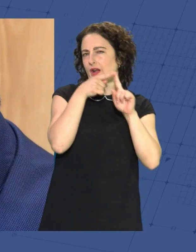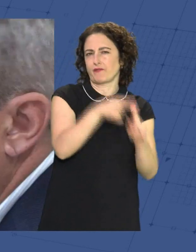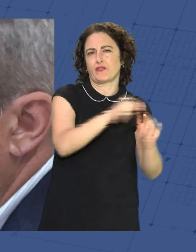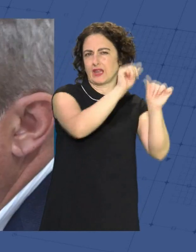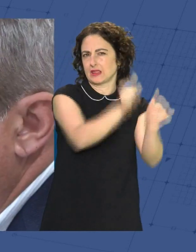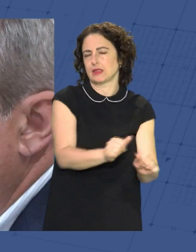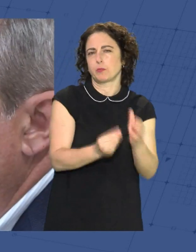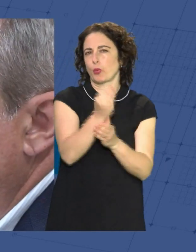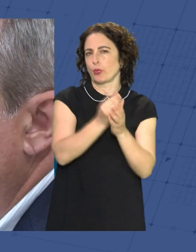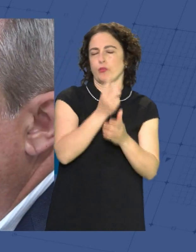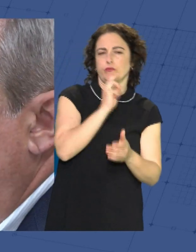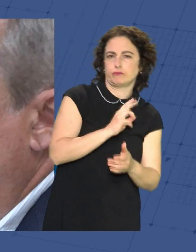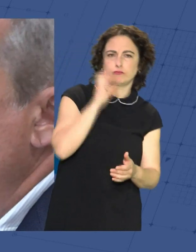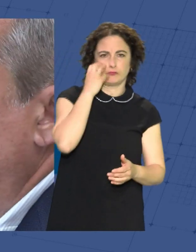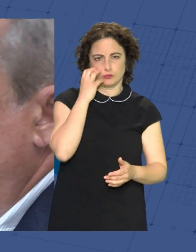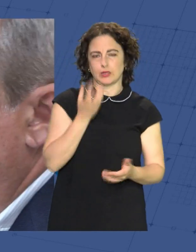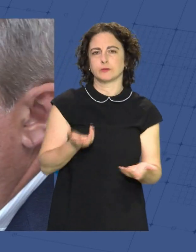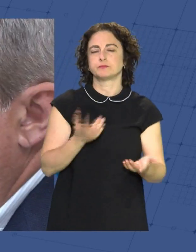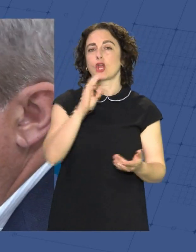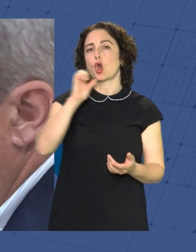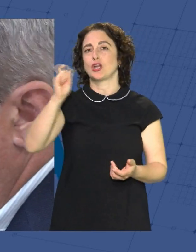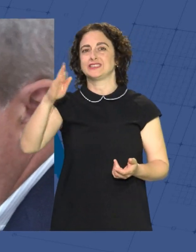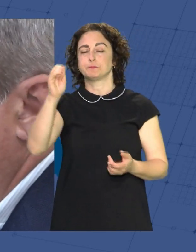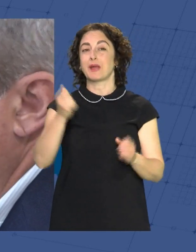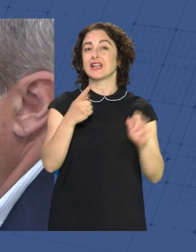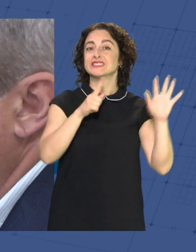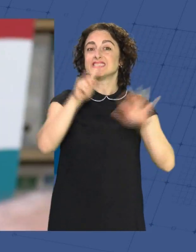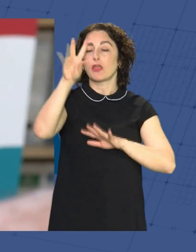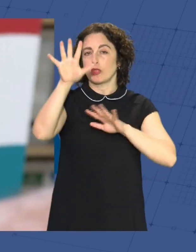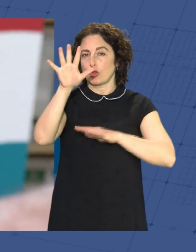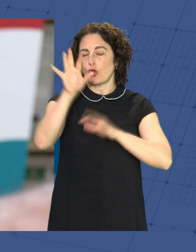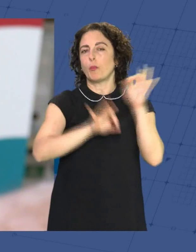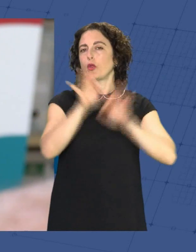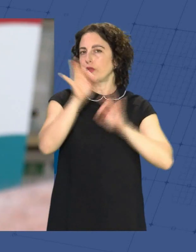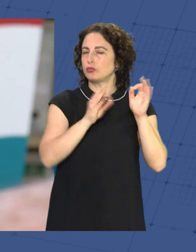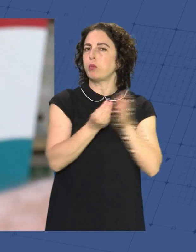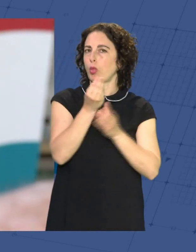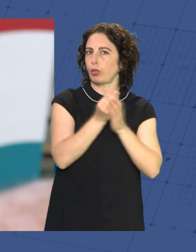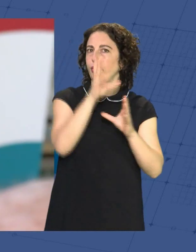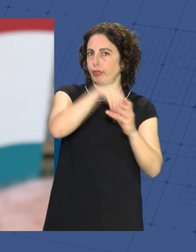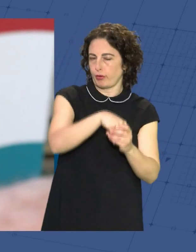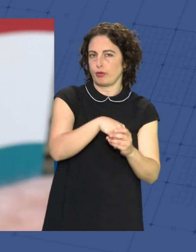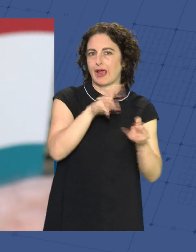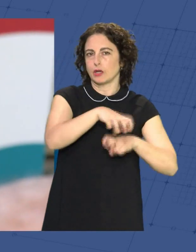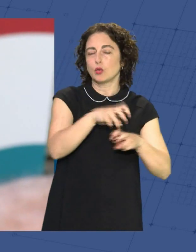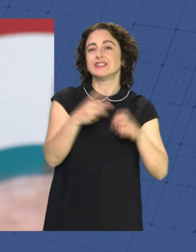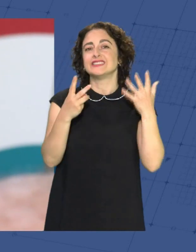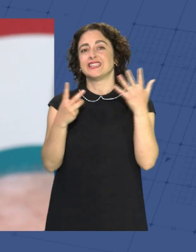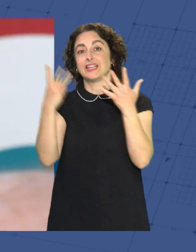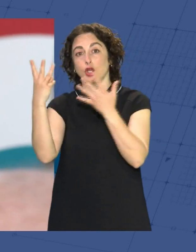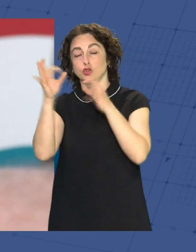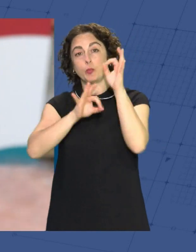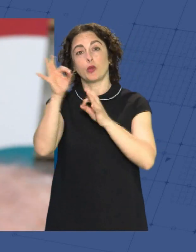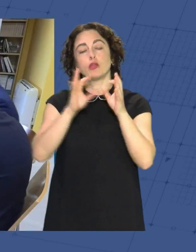producción de frutas y hortalizas. Cuexpal aglutina el 65% de la producción agrícola y un 78%